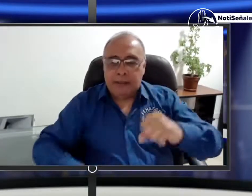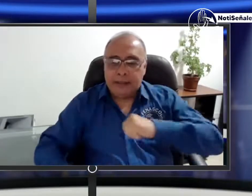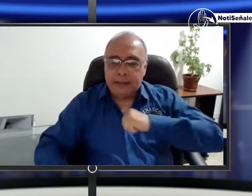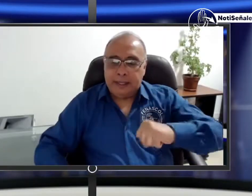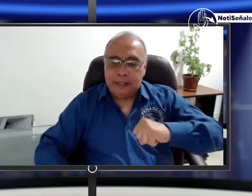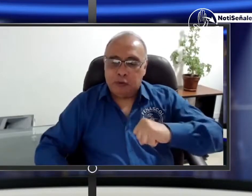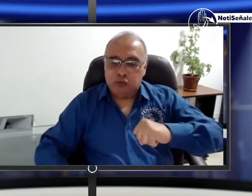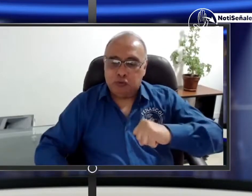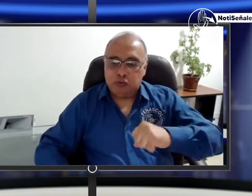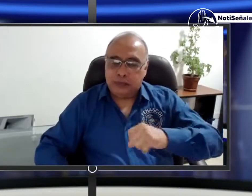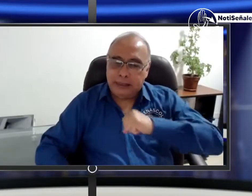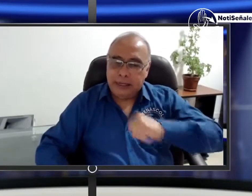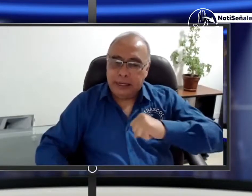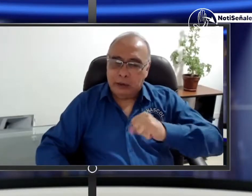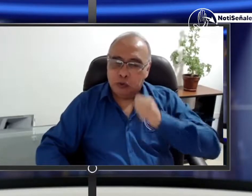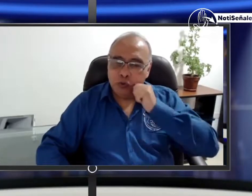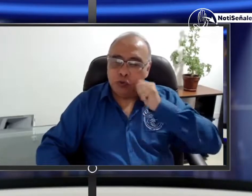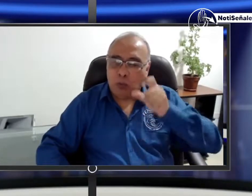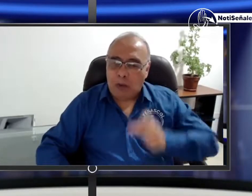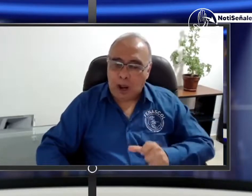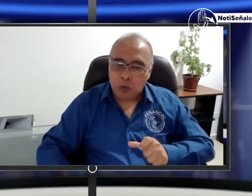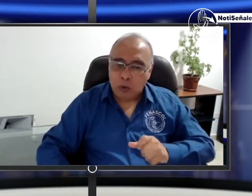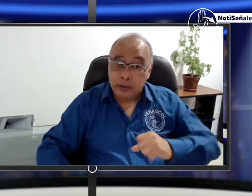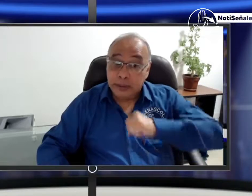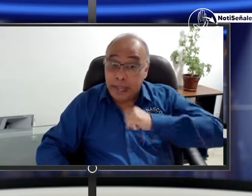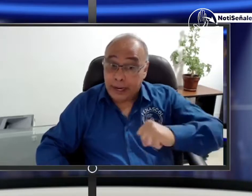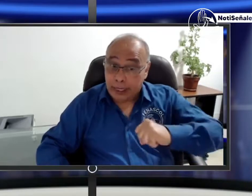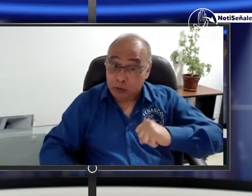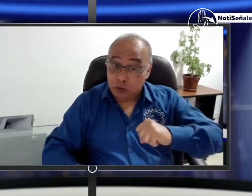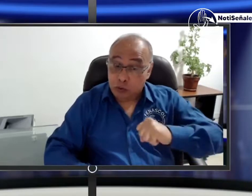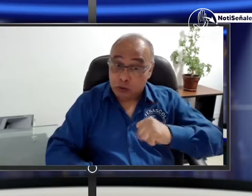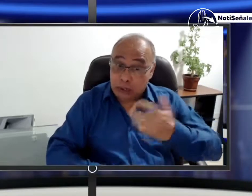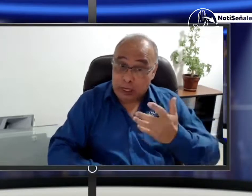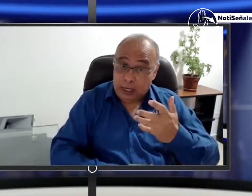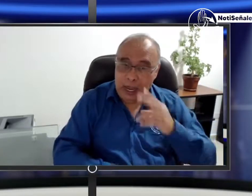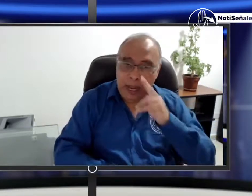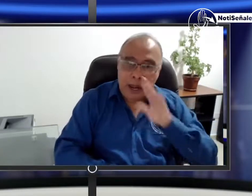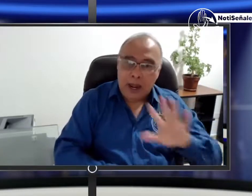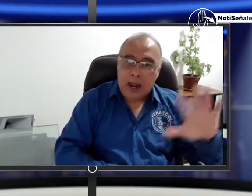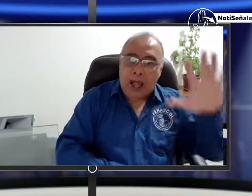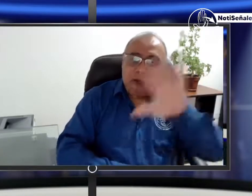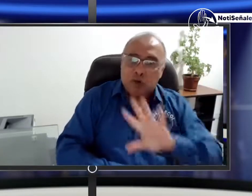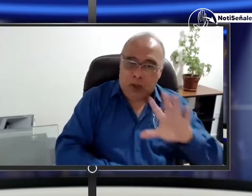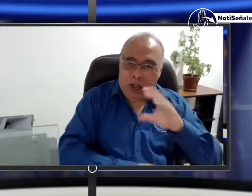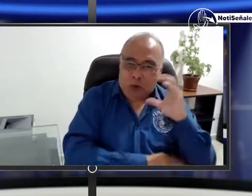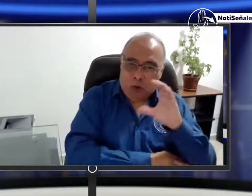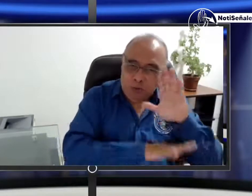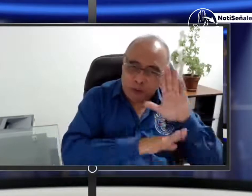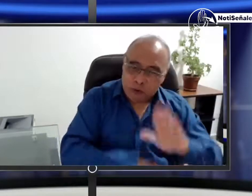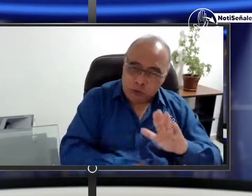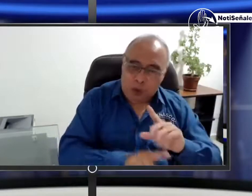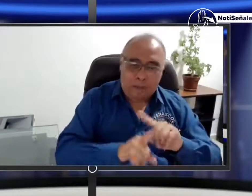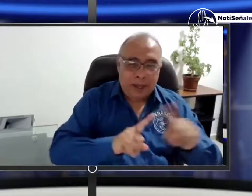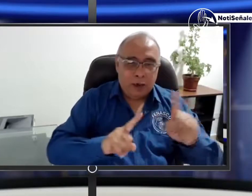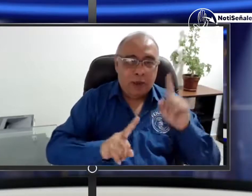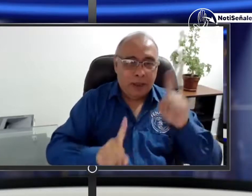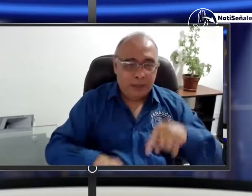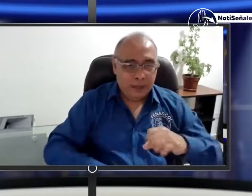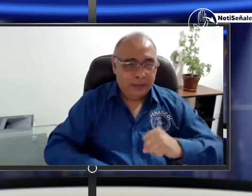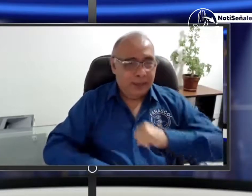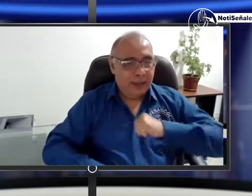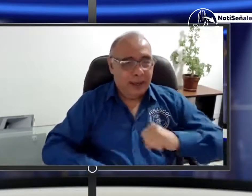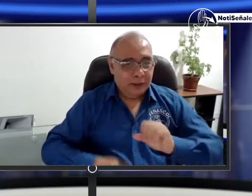mencionó la idea es no estamos pensando el lema de